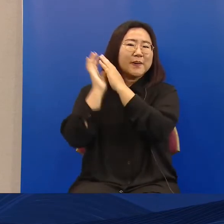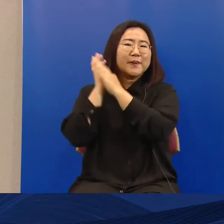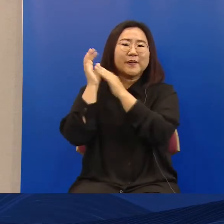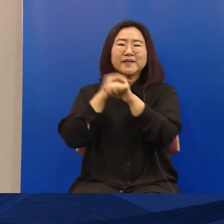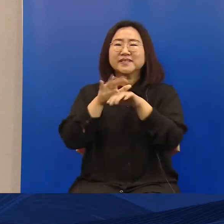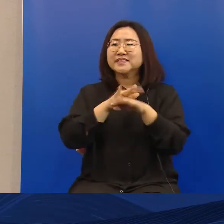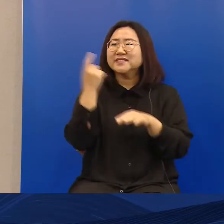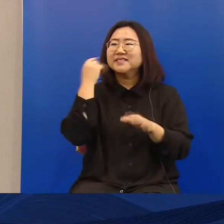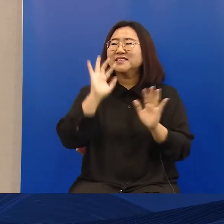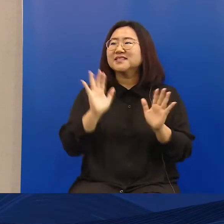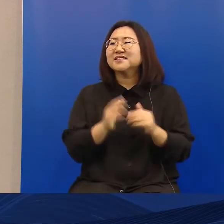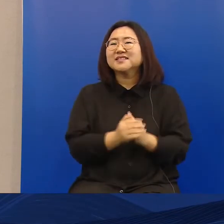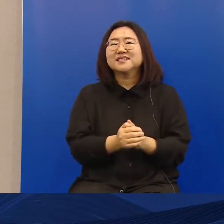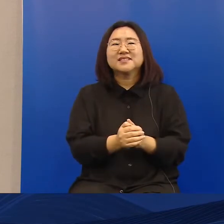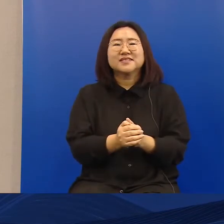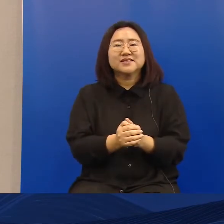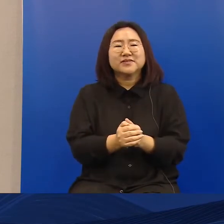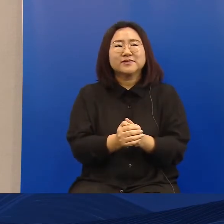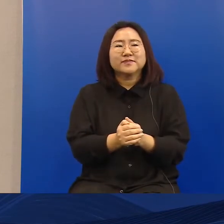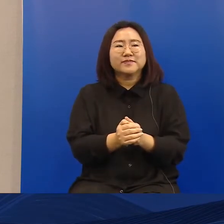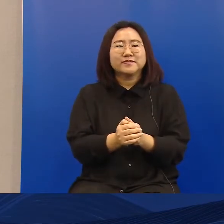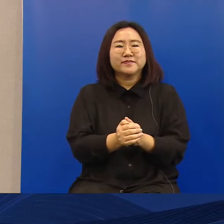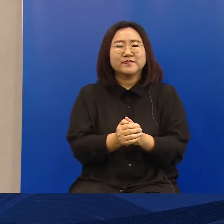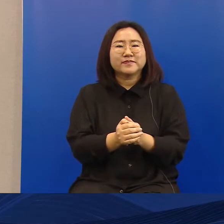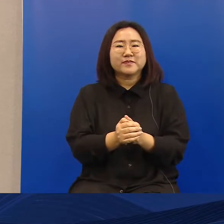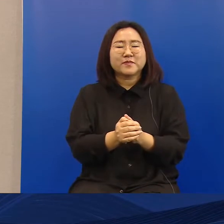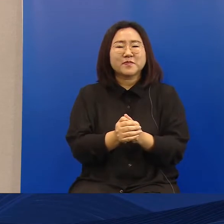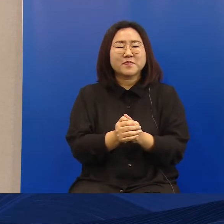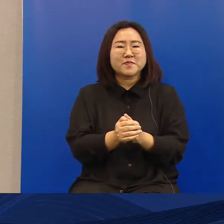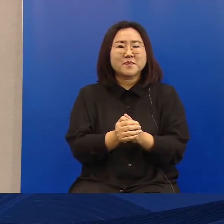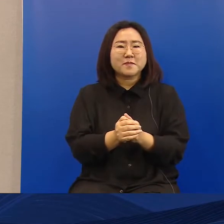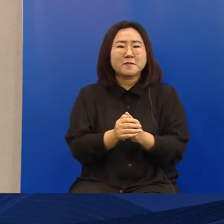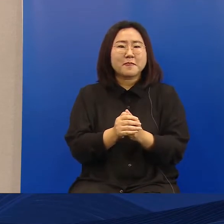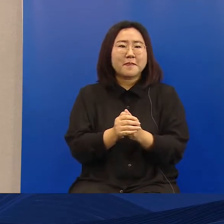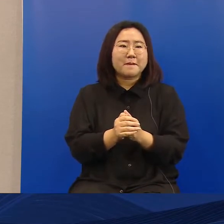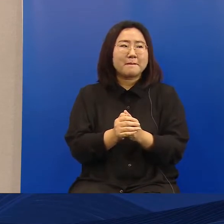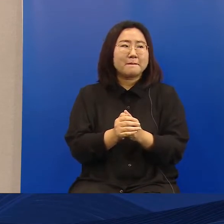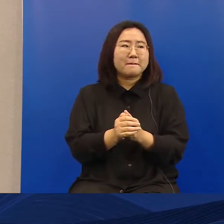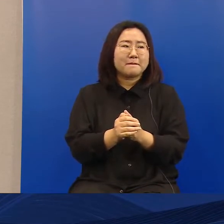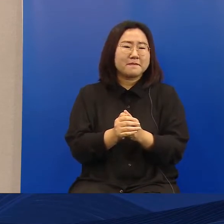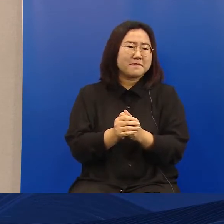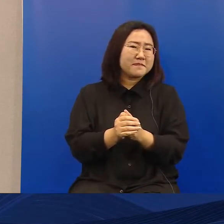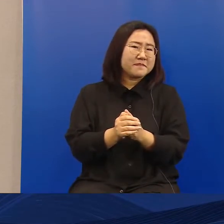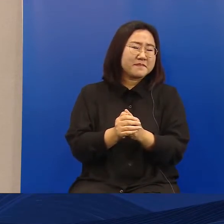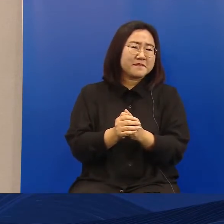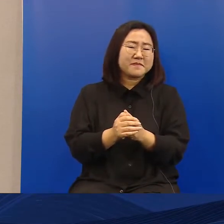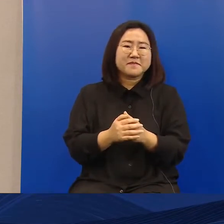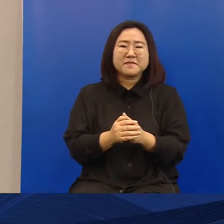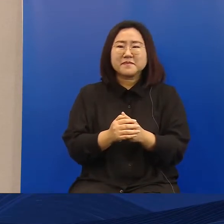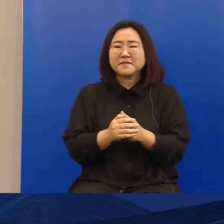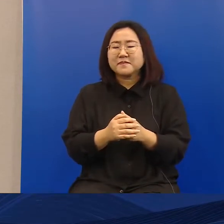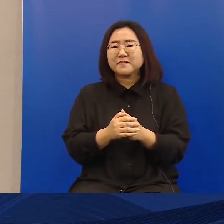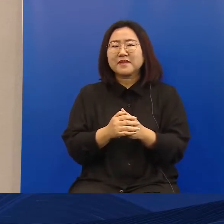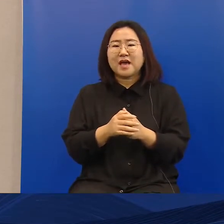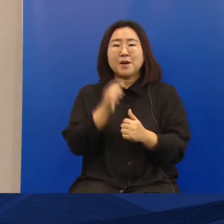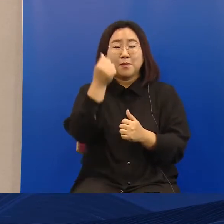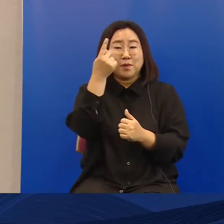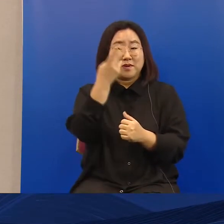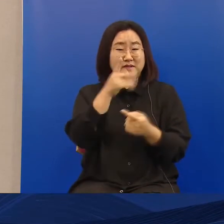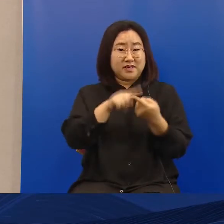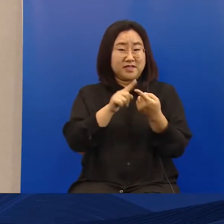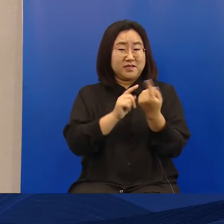합니다. 그리고 관세 그다음에 저는 참 들었고요. 그 부분의 말씀들을 다 해주셨기 때문에 저는 그냥 몇 마디만